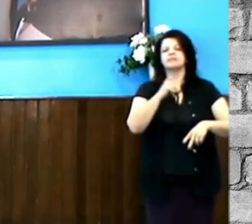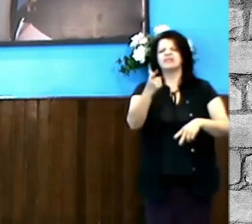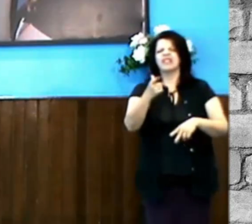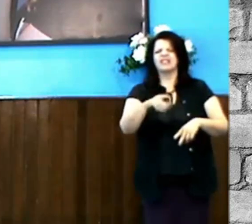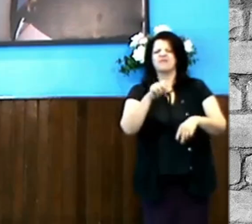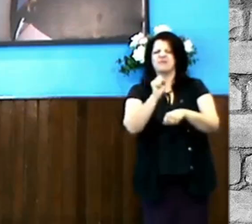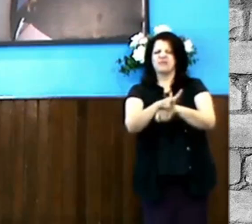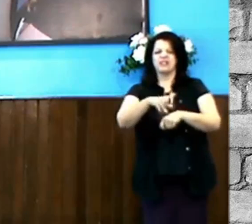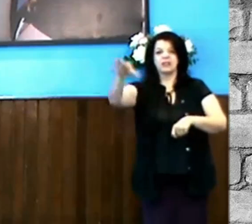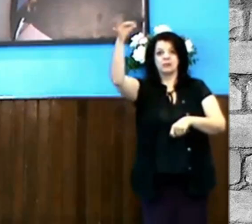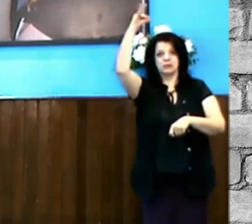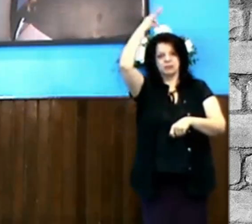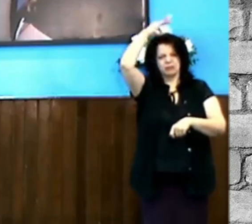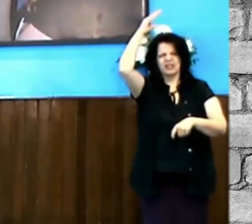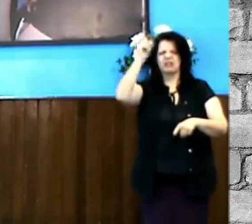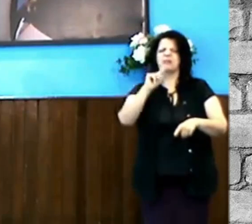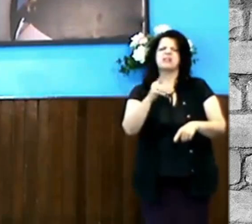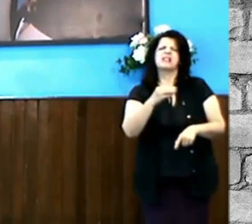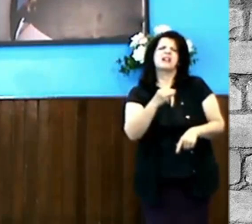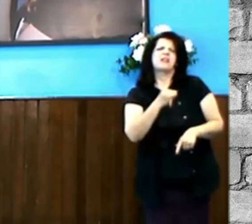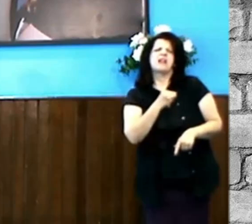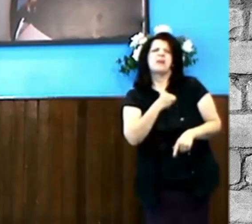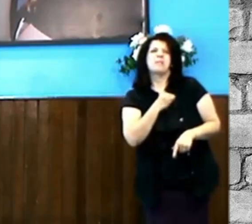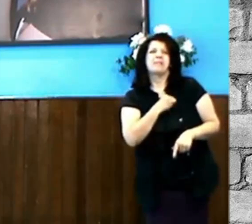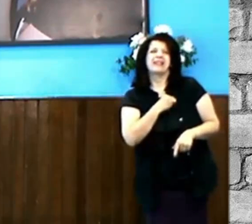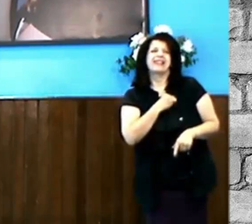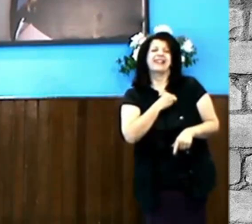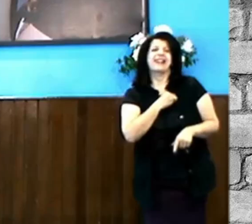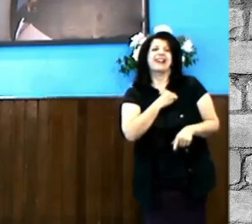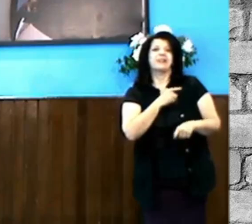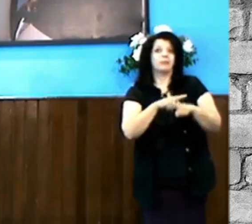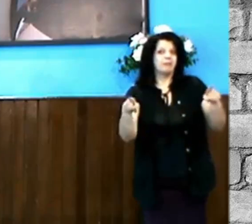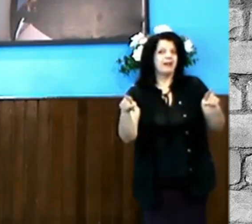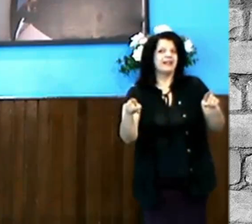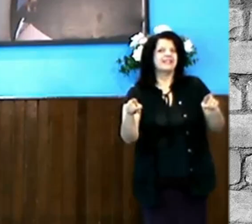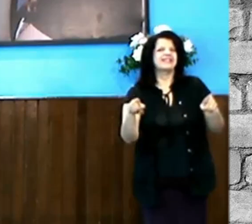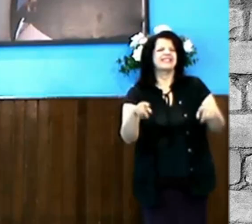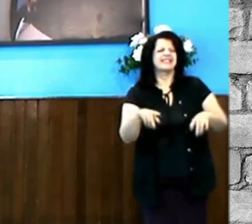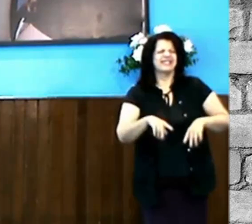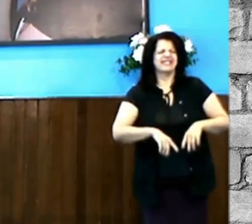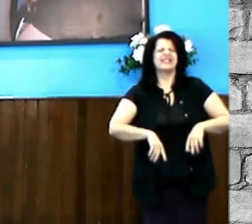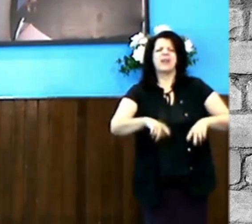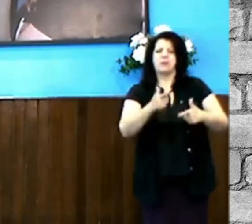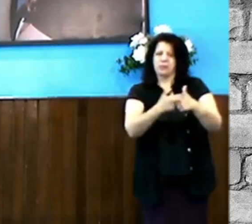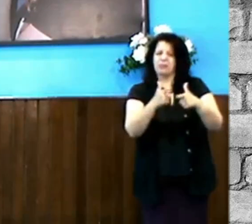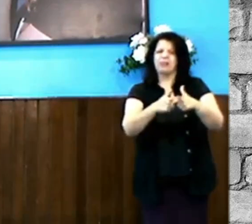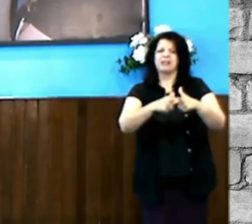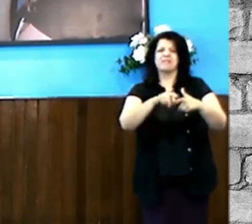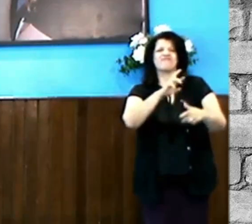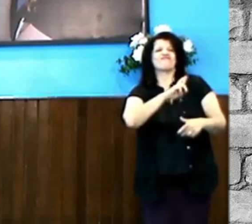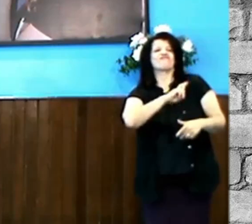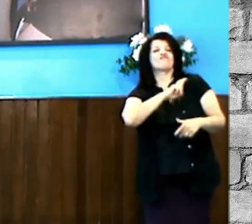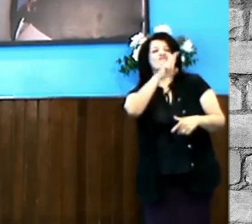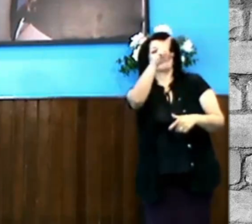espiritual que não é necessariamente um pecado direto, mas ela é um pecado grave, que é a religiosidade